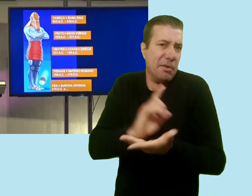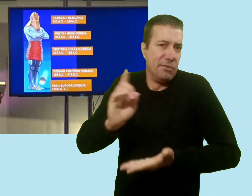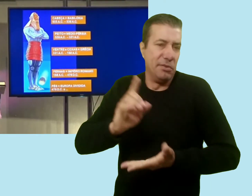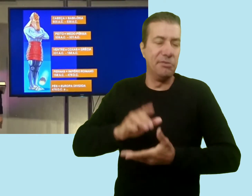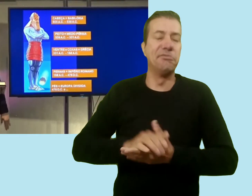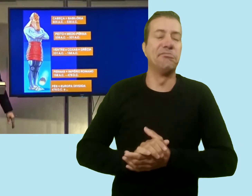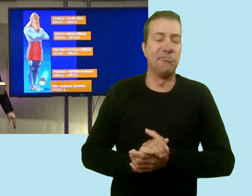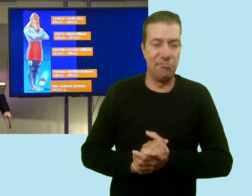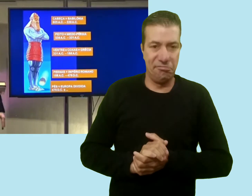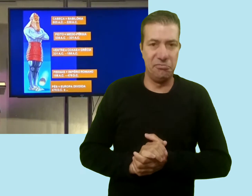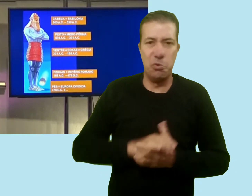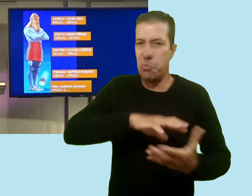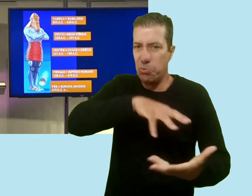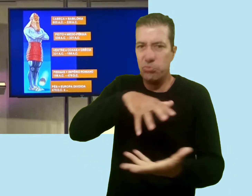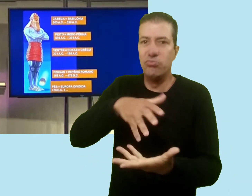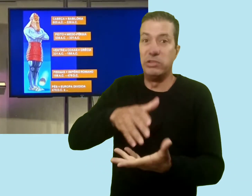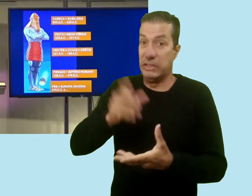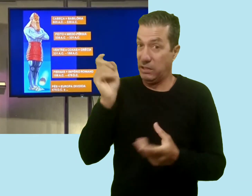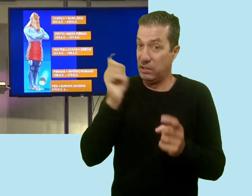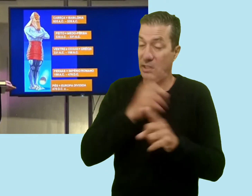é?